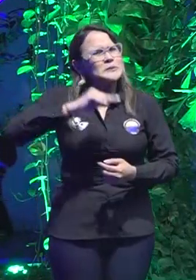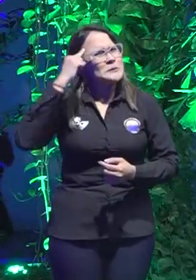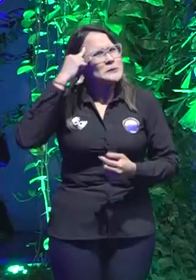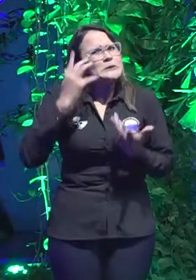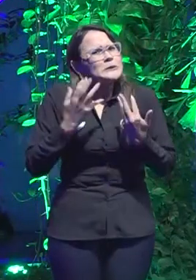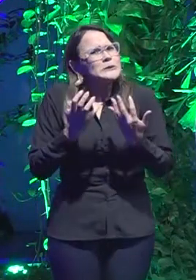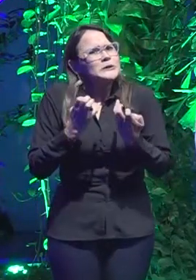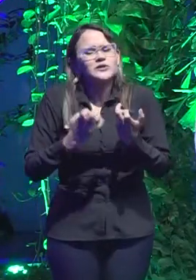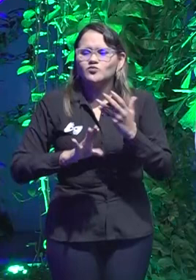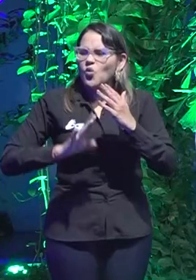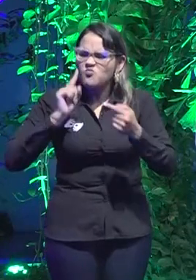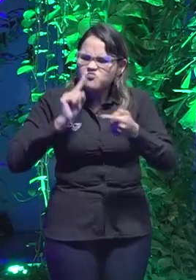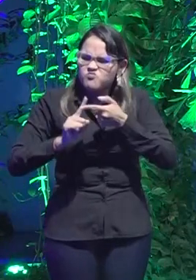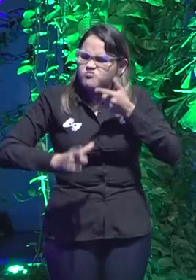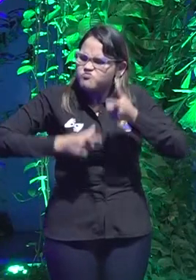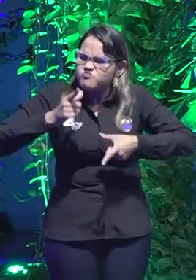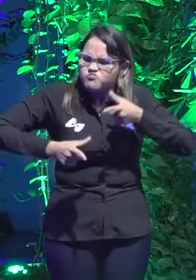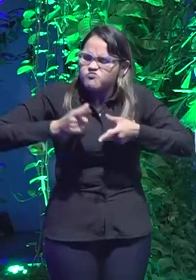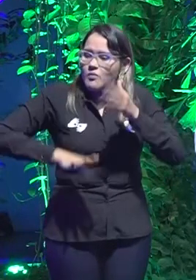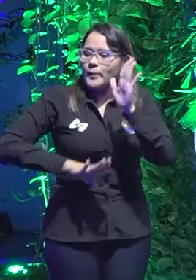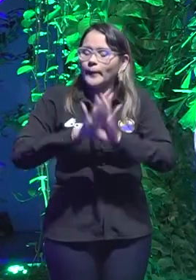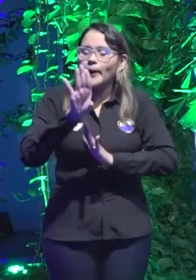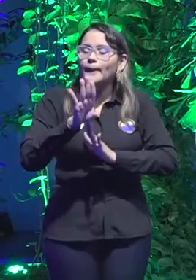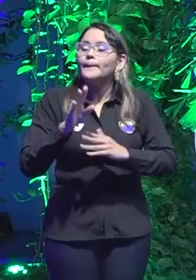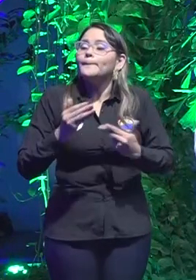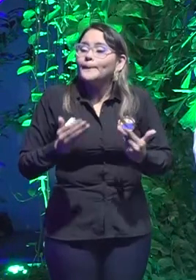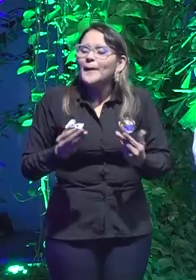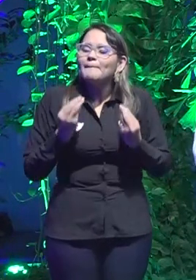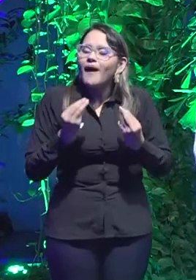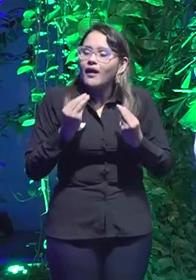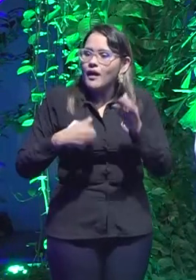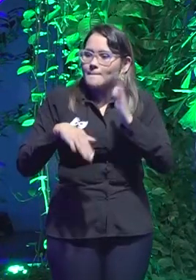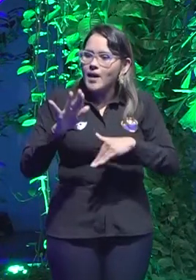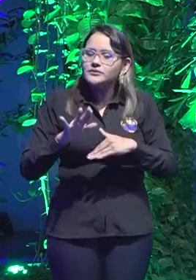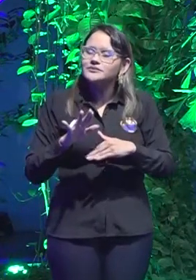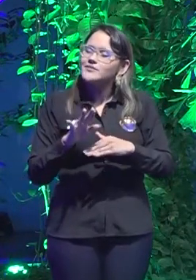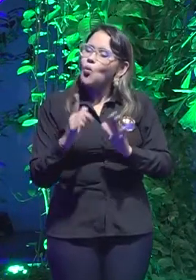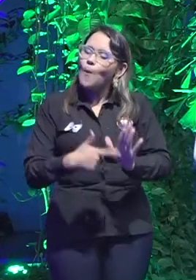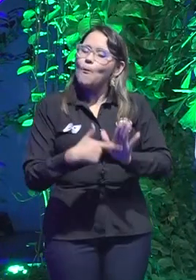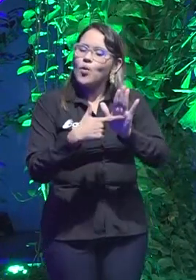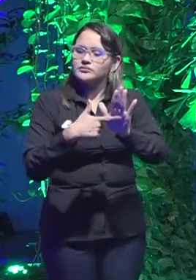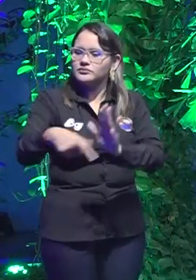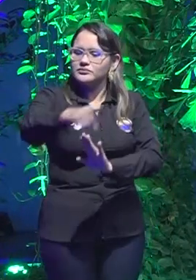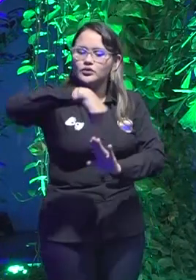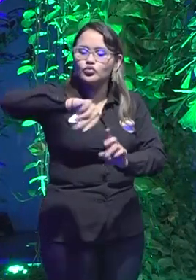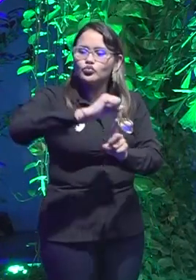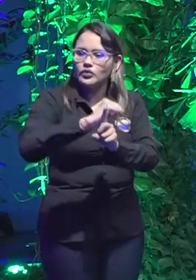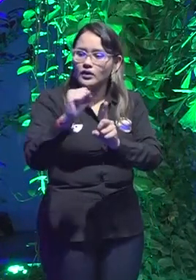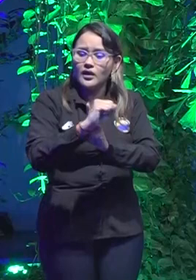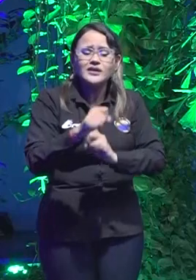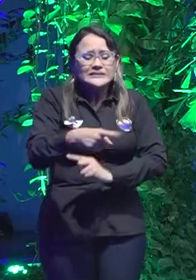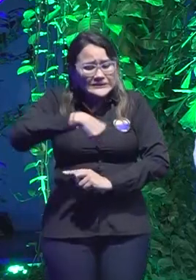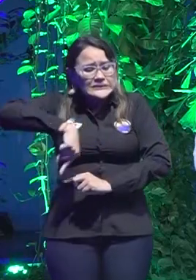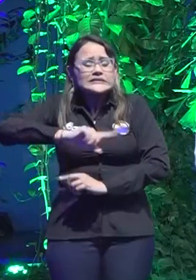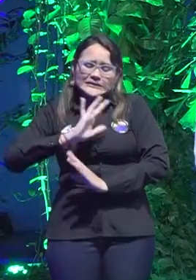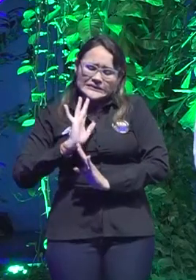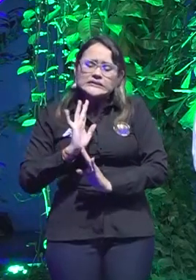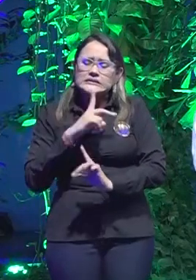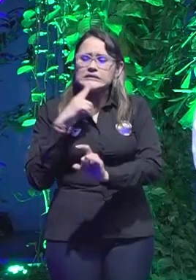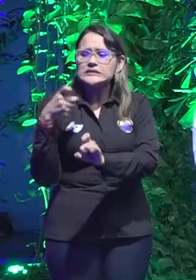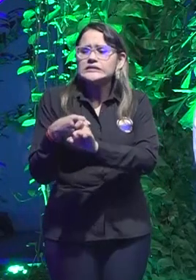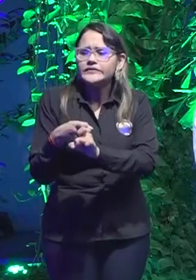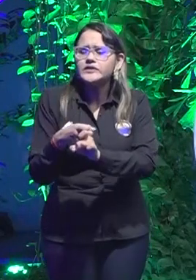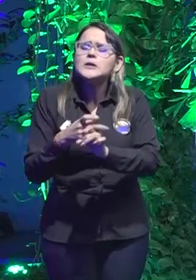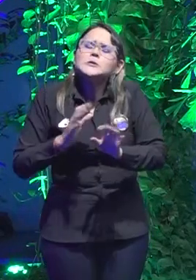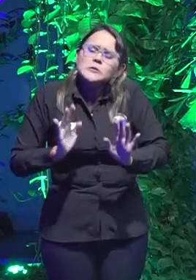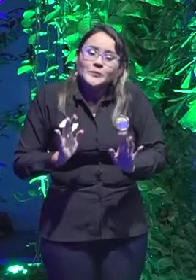camino? Para poder evidenciarle a la sociedad que a pesar de las limitaciones, y lo decía en la conferencia de